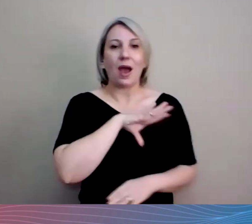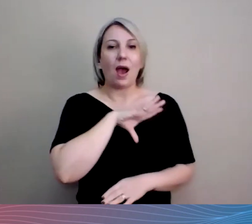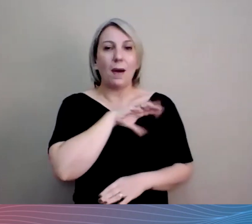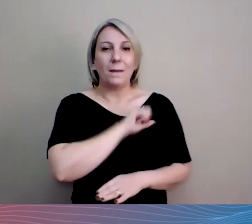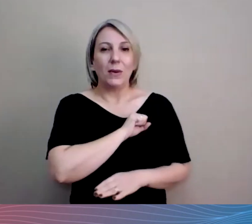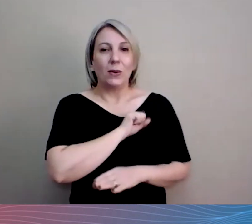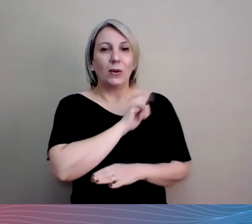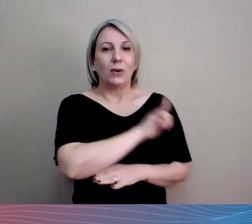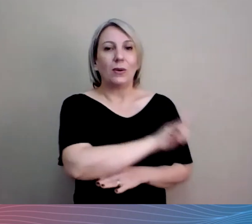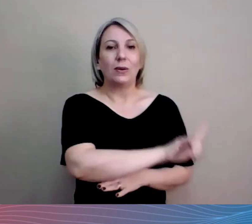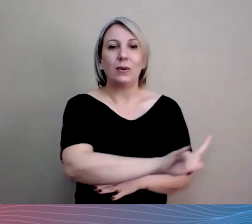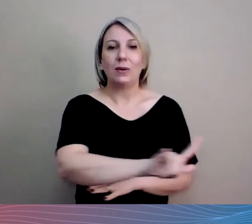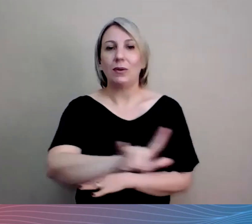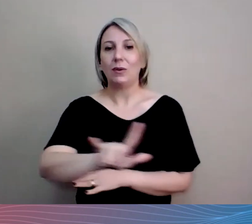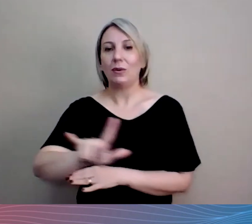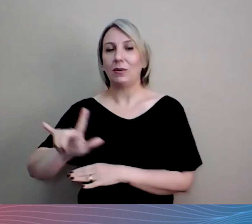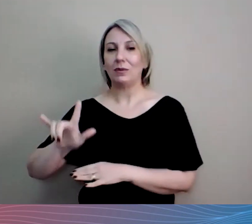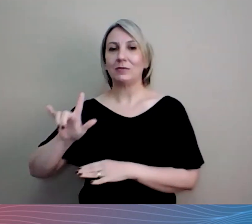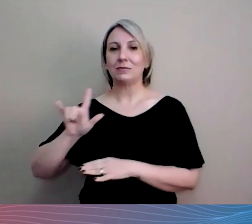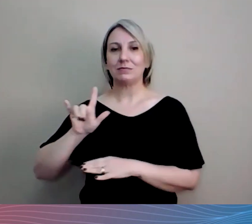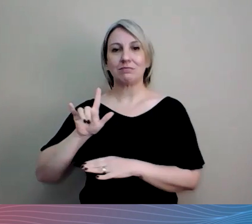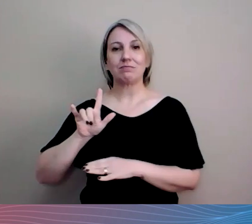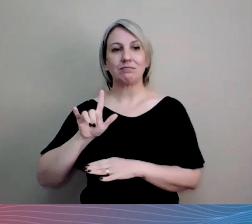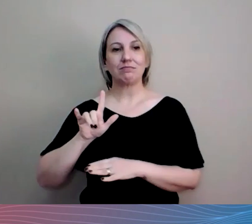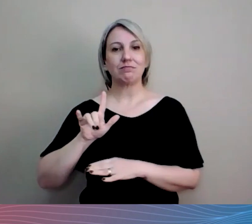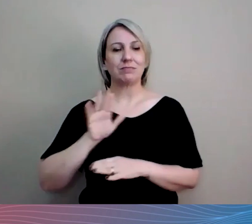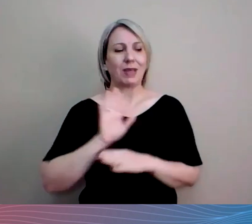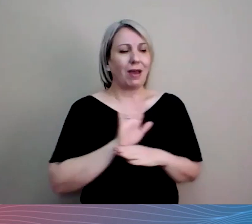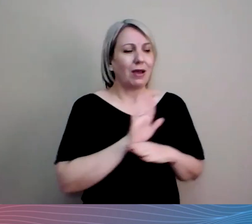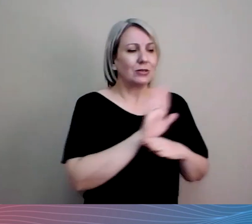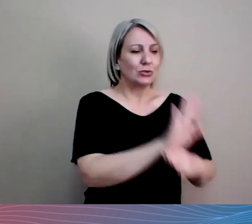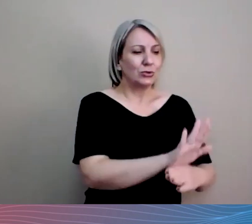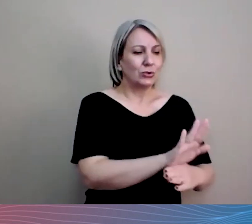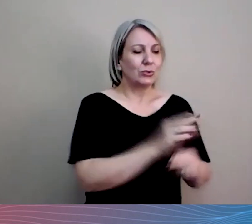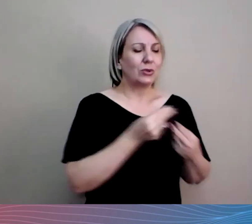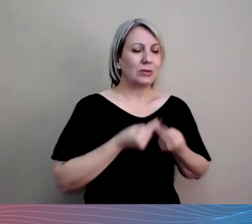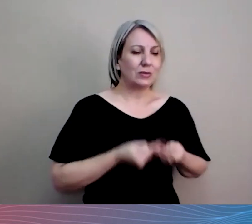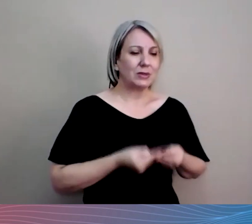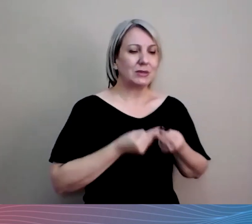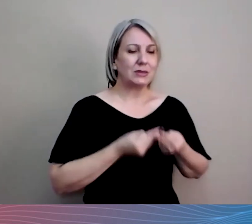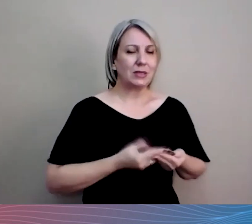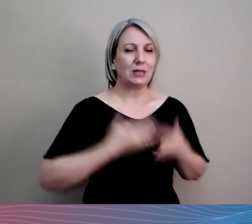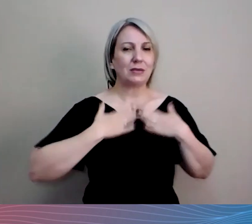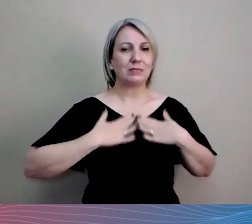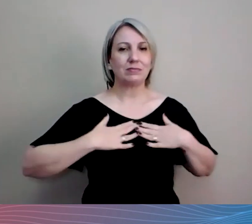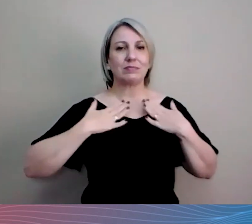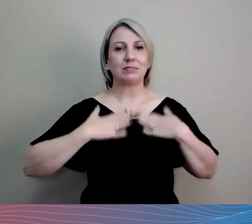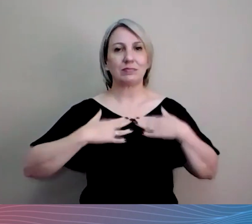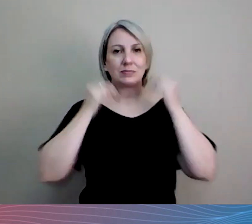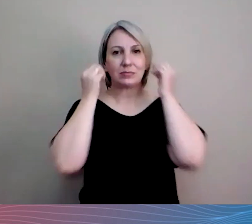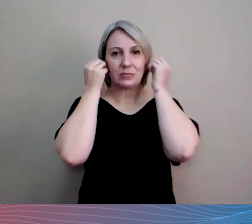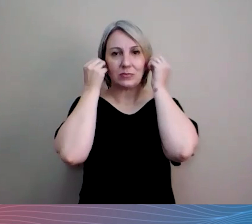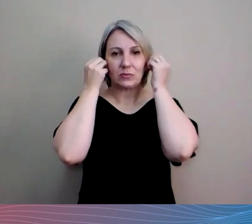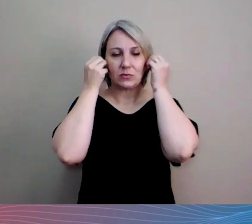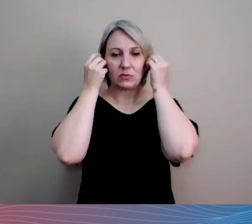sustentar-nos uns aos outros, não é isso? Para dar apoio uns aos outros, irmão. Em vez da gente puxar o tapete um